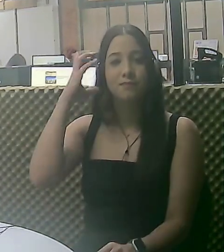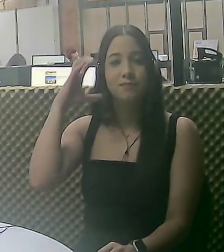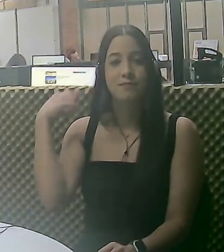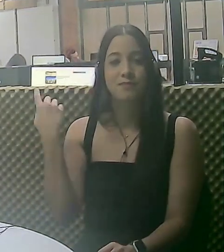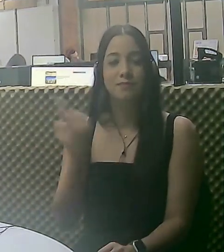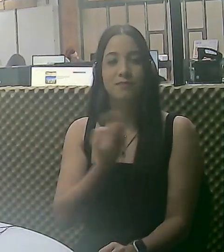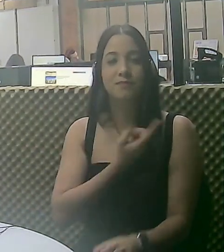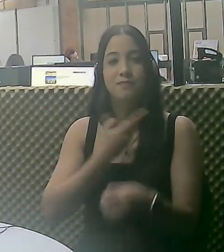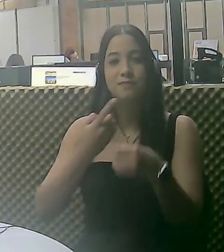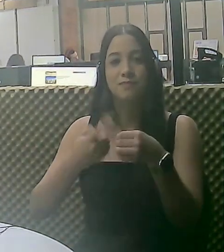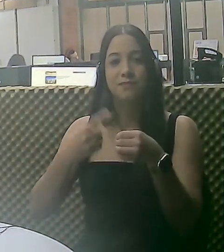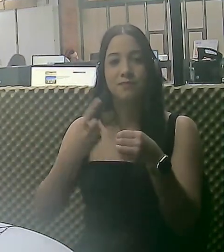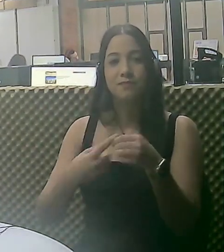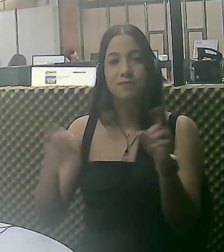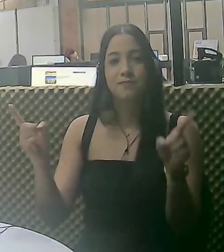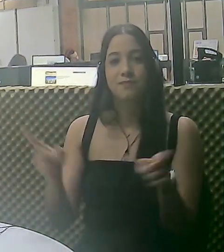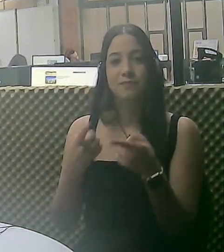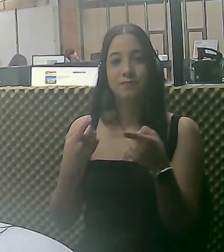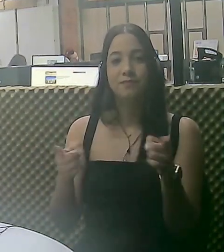Rádio Nossa Cidade.